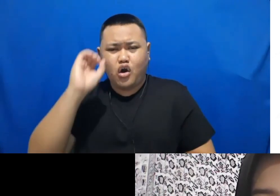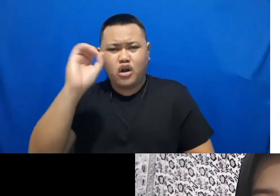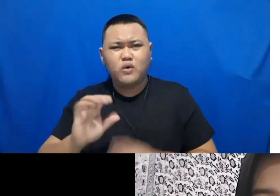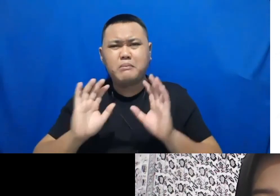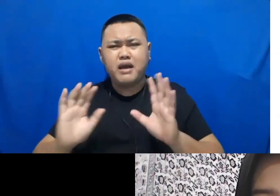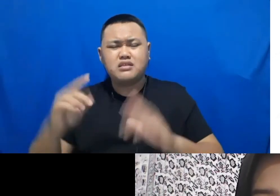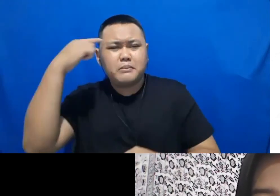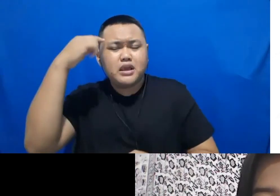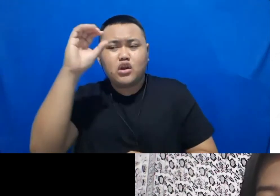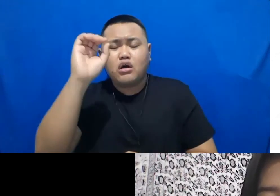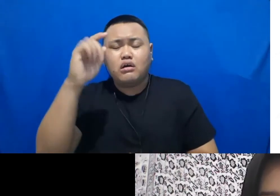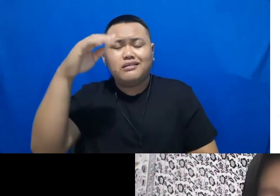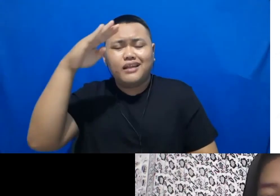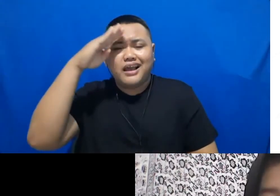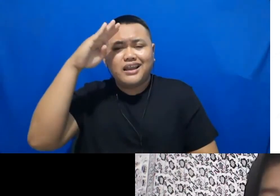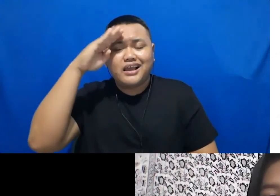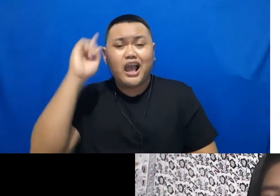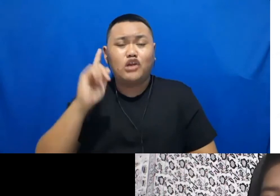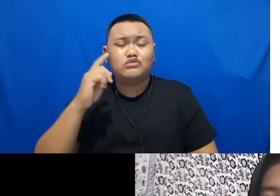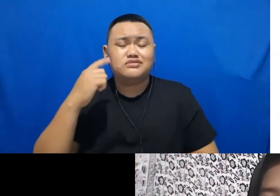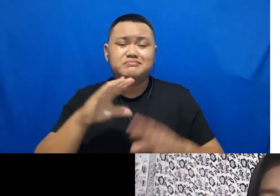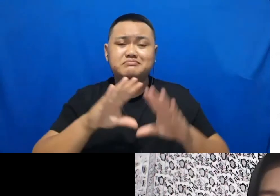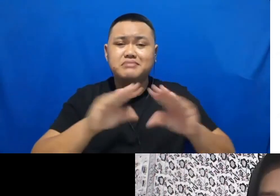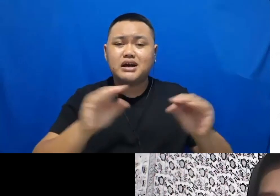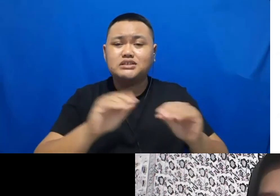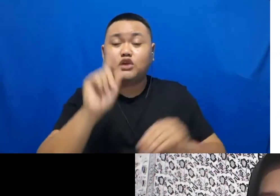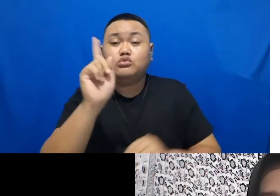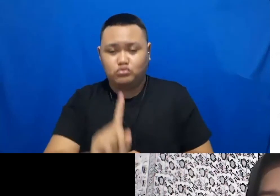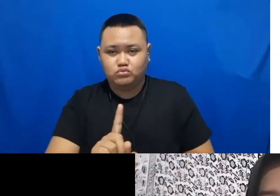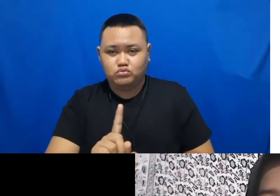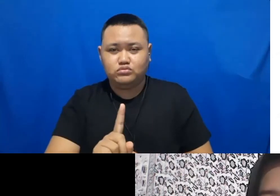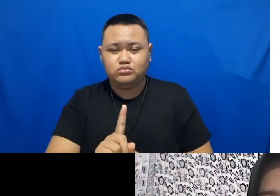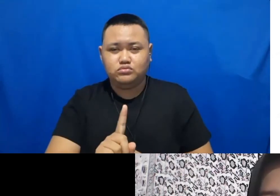lalu kemudian yang kedua tentu saja melakukan